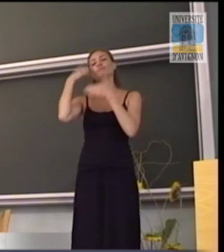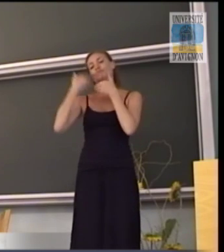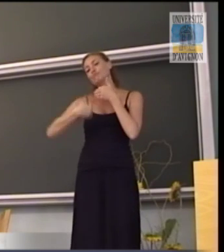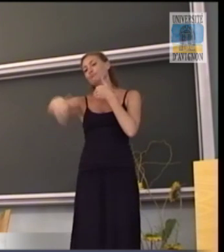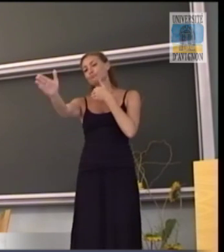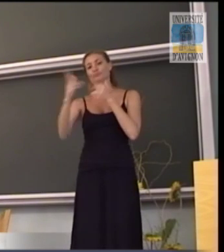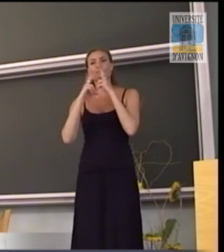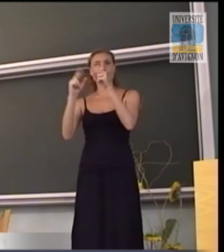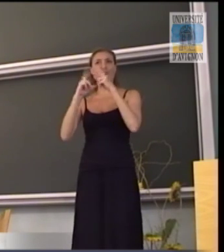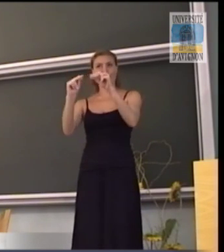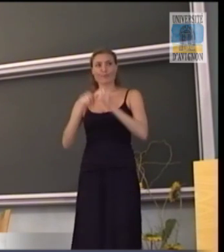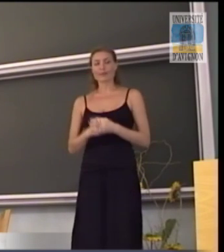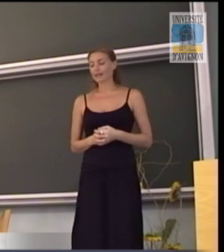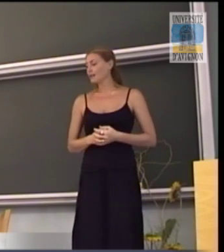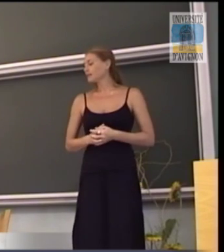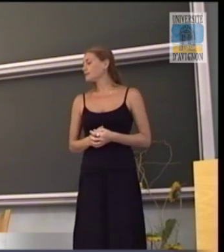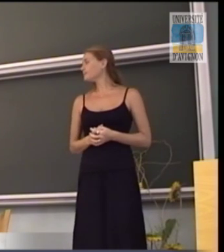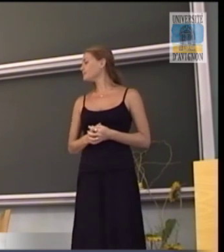jardin secret. J'y viens.